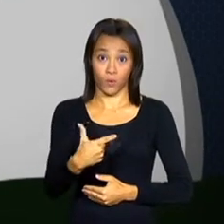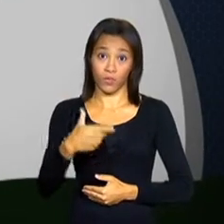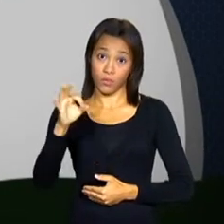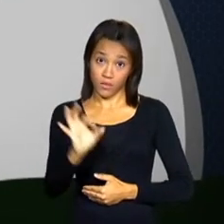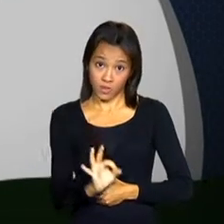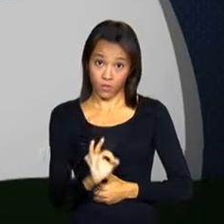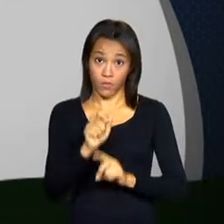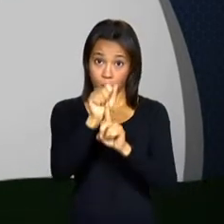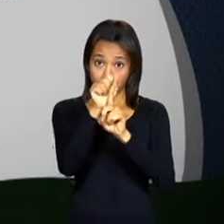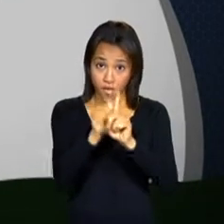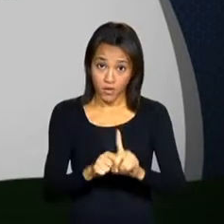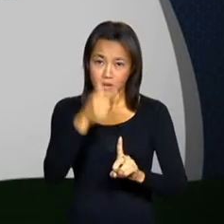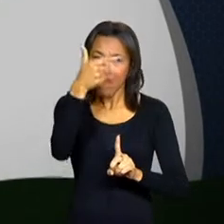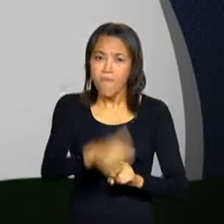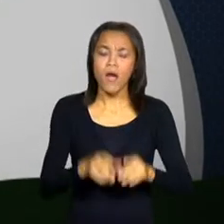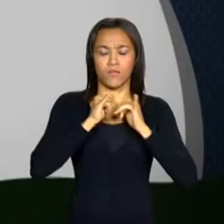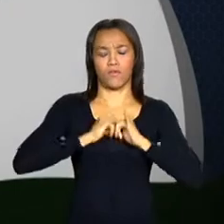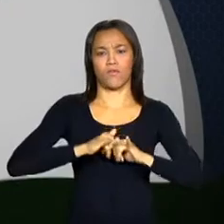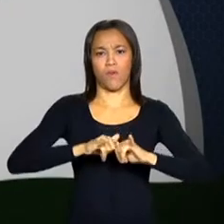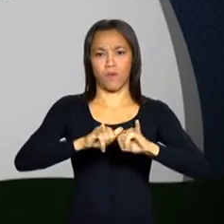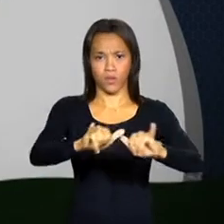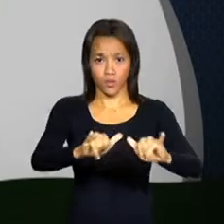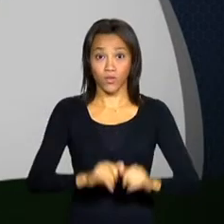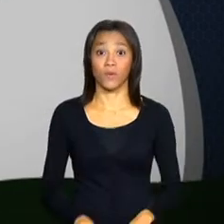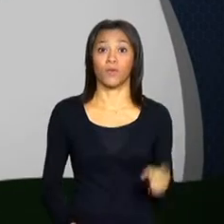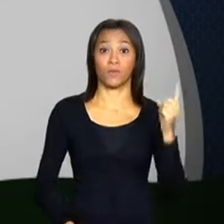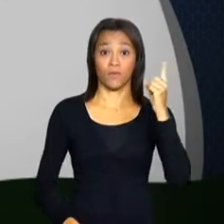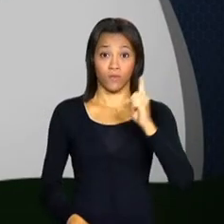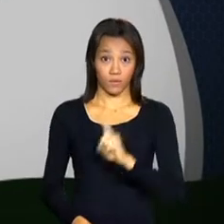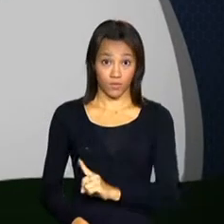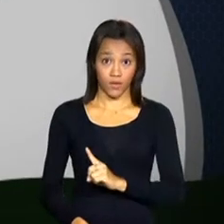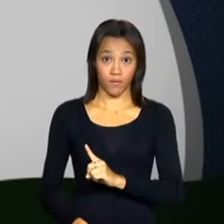0,82% ao mês. Informações no site do Banco